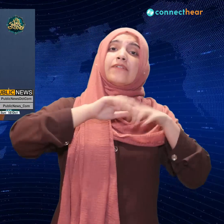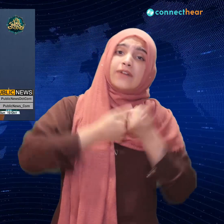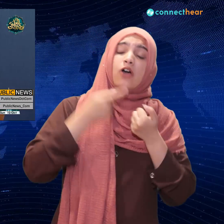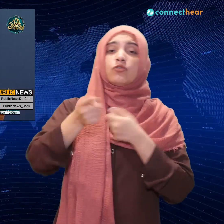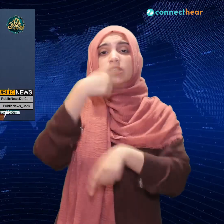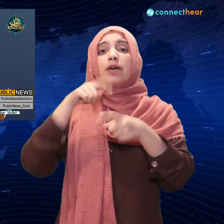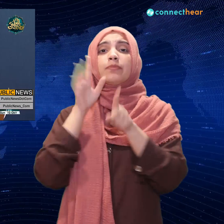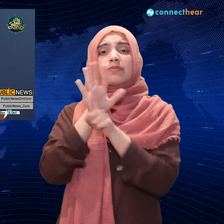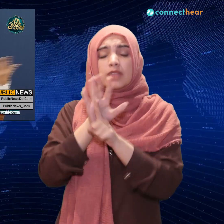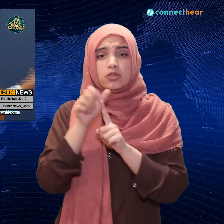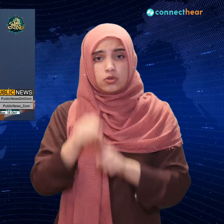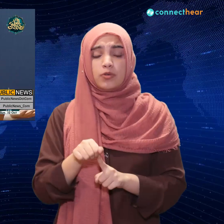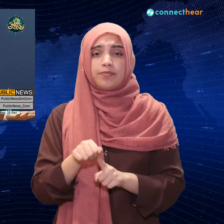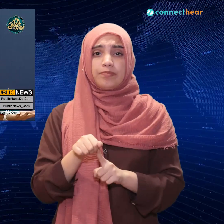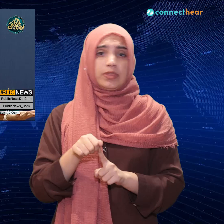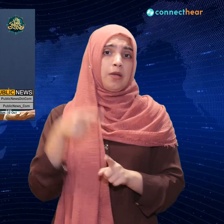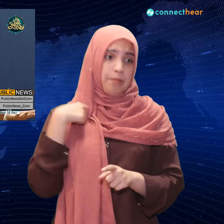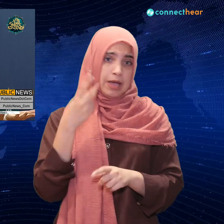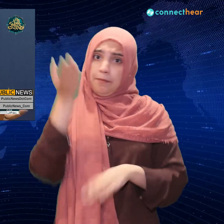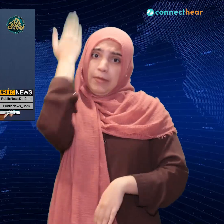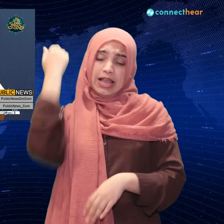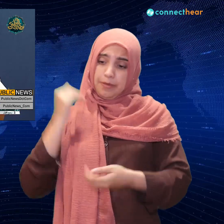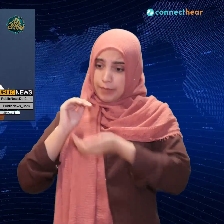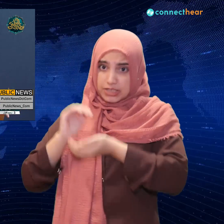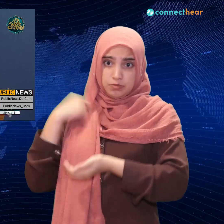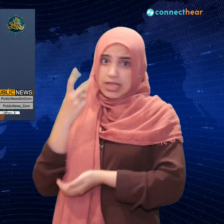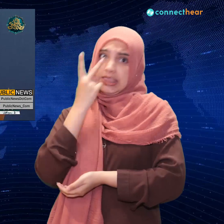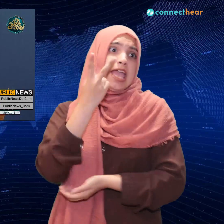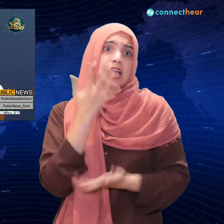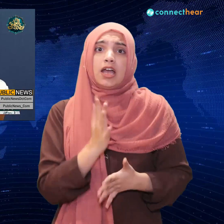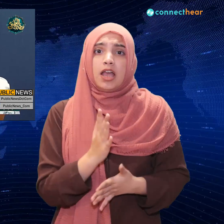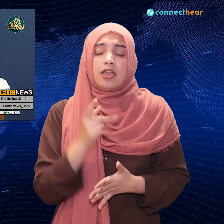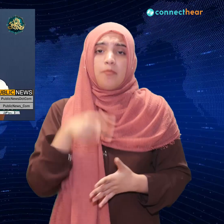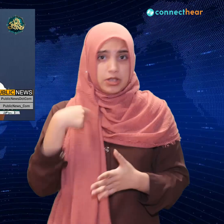رول ماڈل یہ نہیں تھے، کیونکہ مجھے پتہ ہی نہیں تھا یہ. تو دوسری